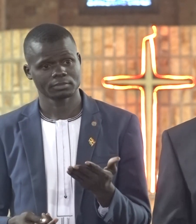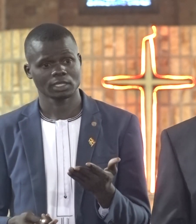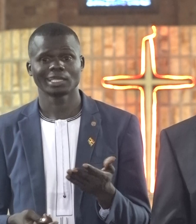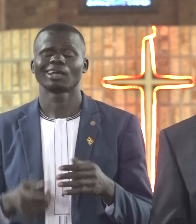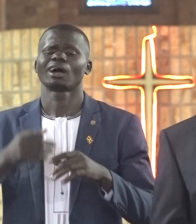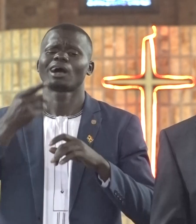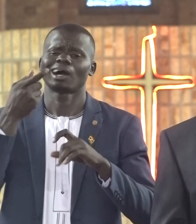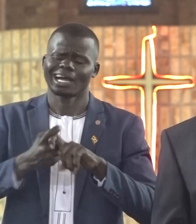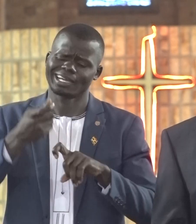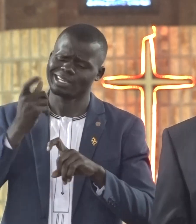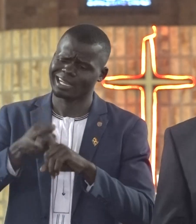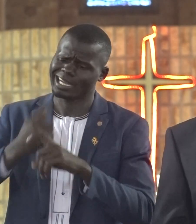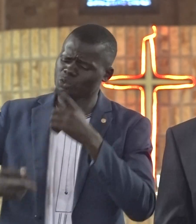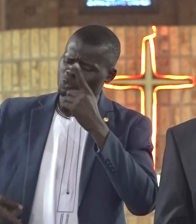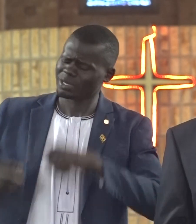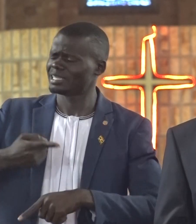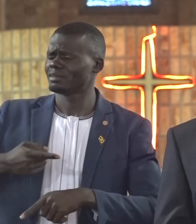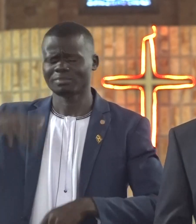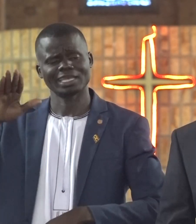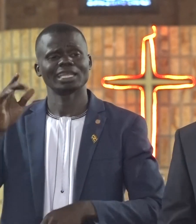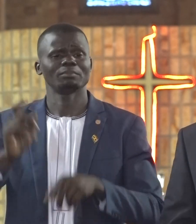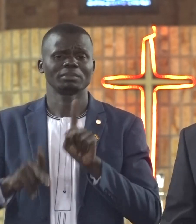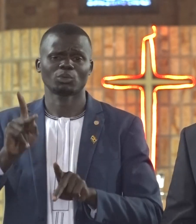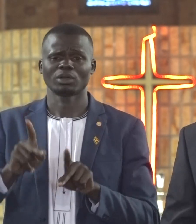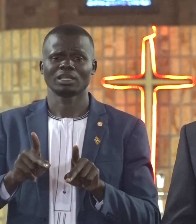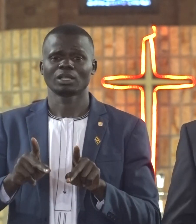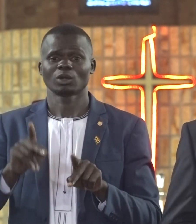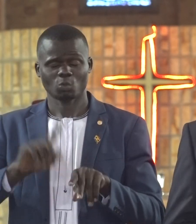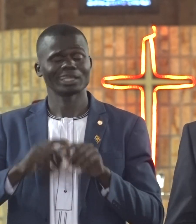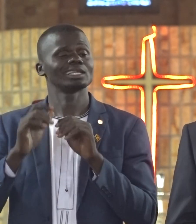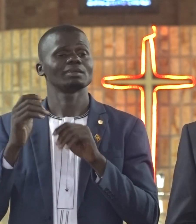kizibu nnyo okuwangula abantu abangi ate nga bali bumu.